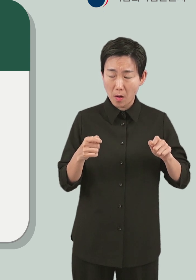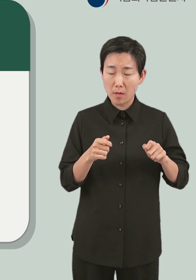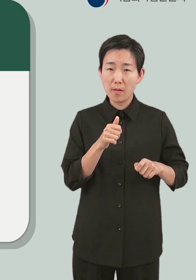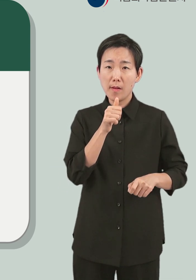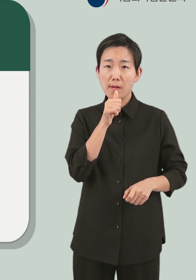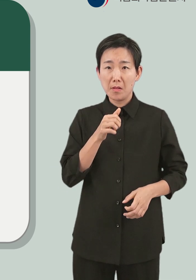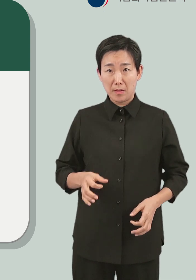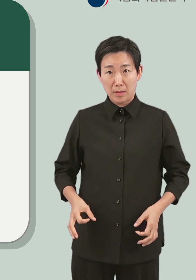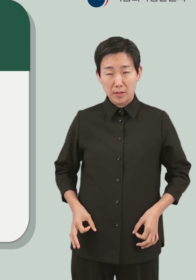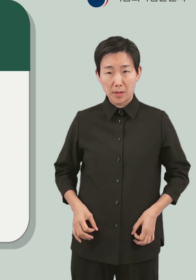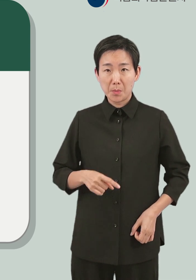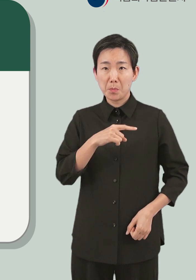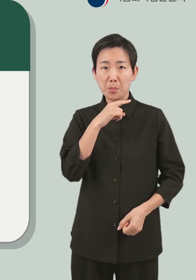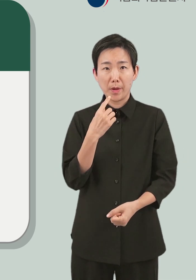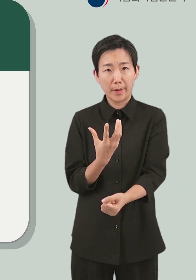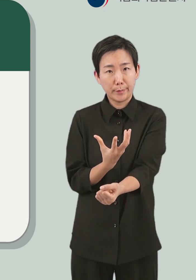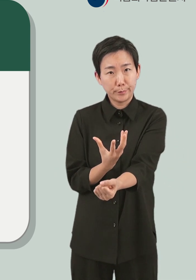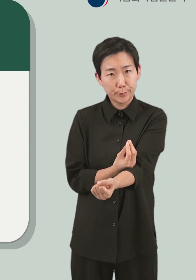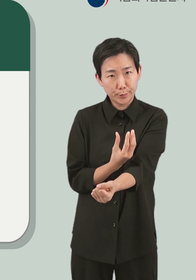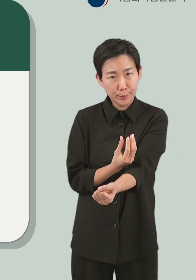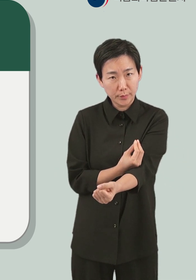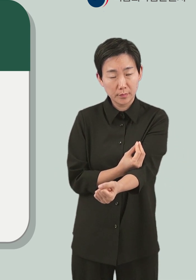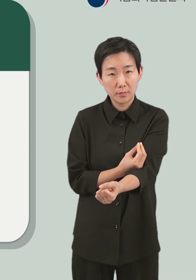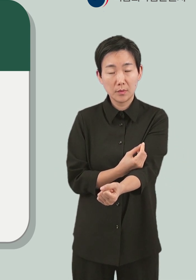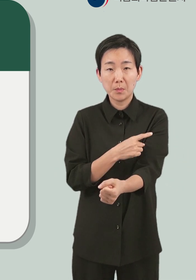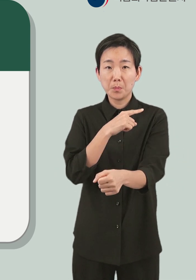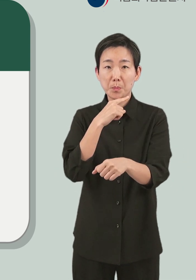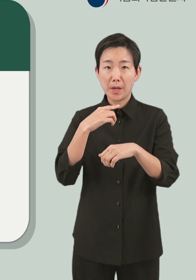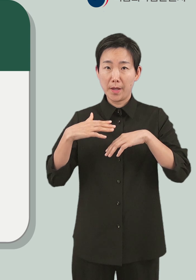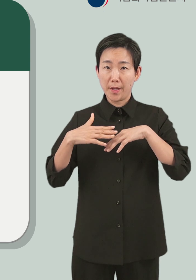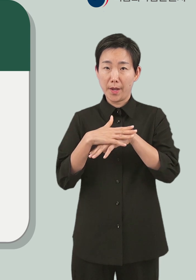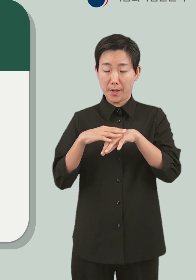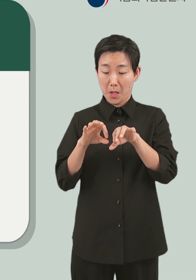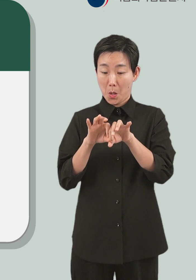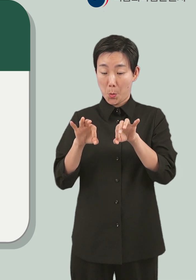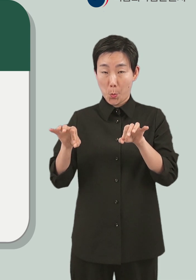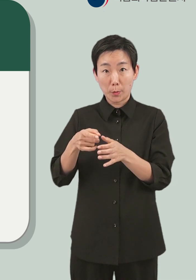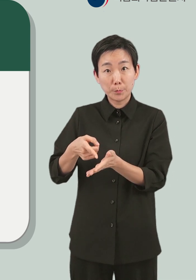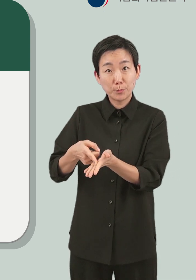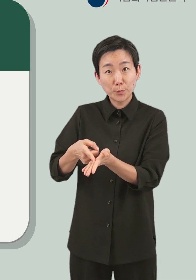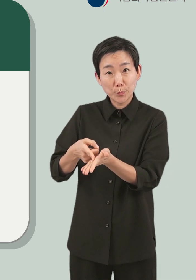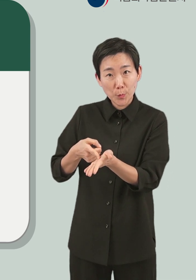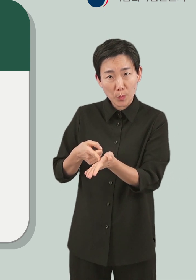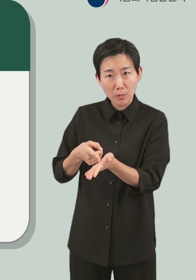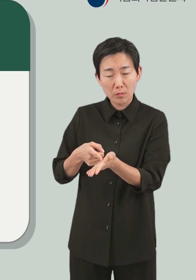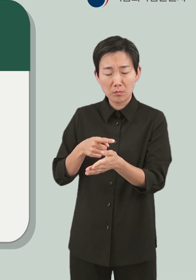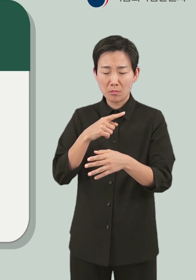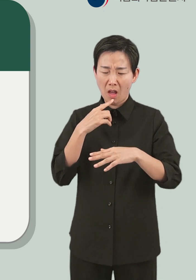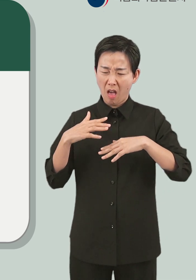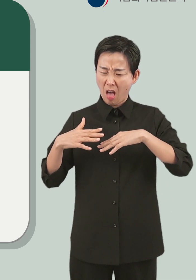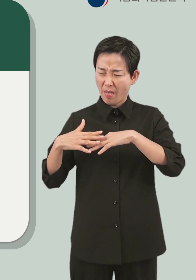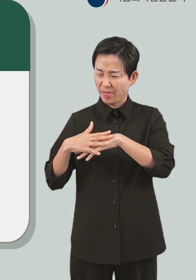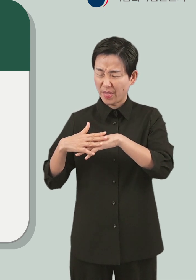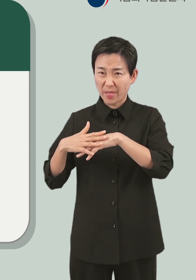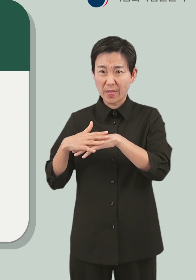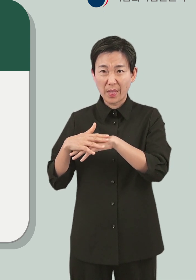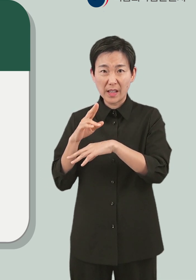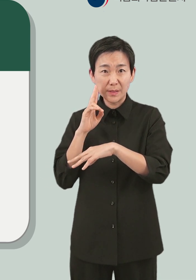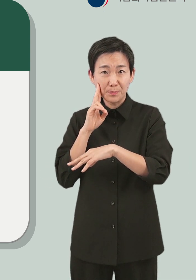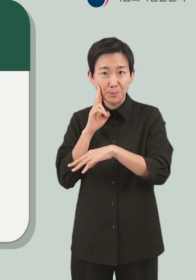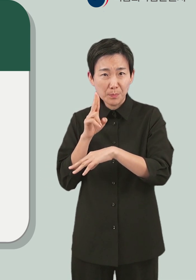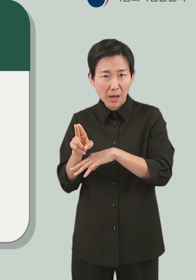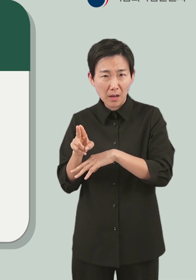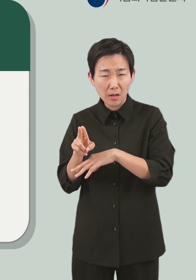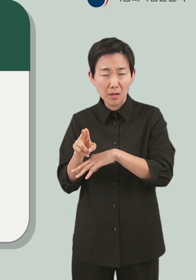경우, 투석 치료 중 또는 동정맥류가 있을 경우, 중증의 혈행 장애나 혈액 질환이 있을 경우 의사의